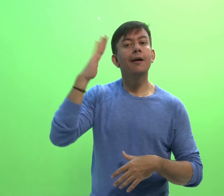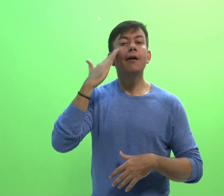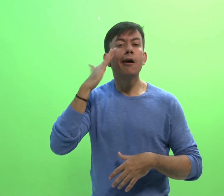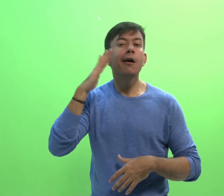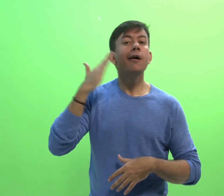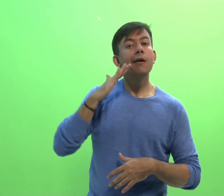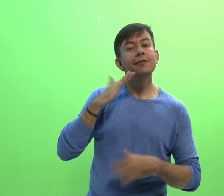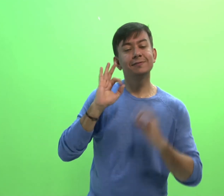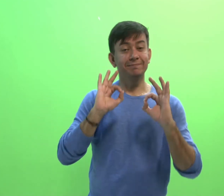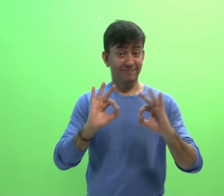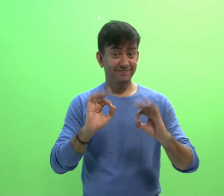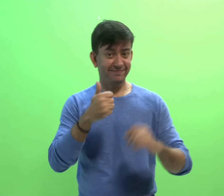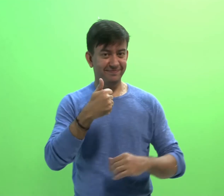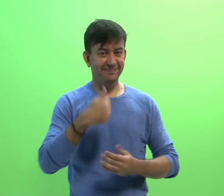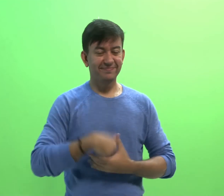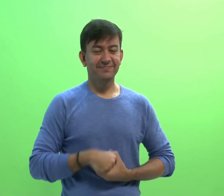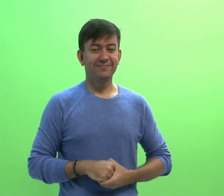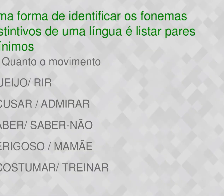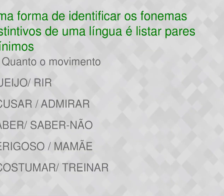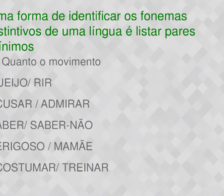você sobre os alofones, ok?